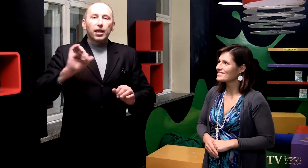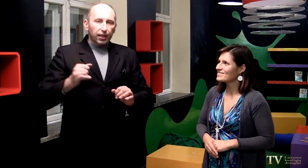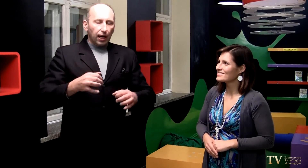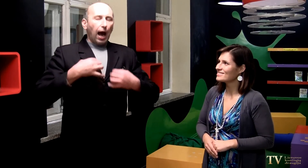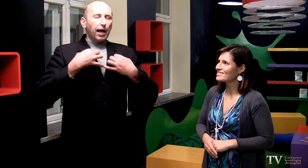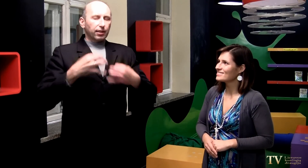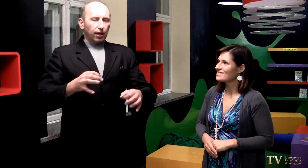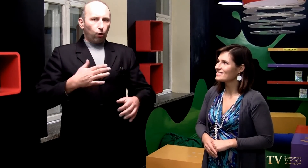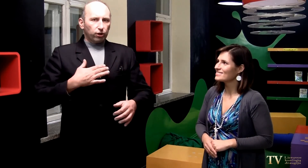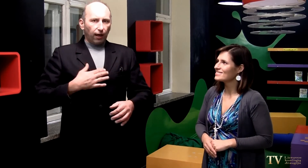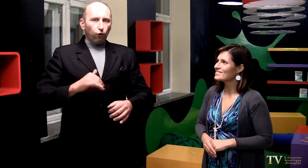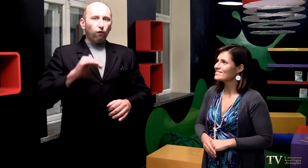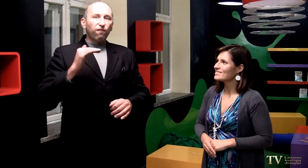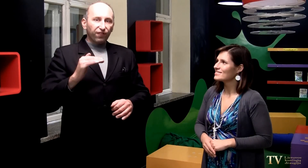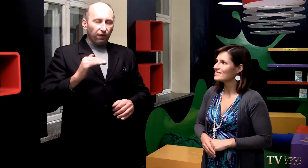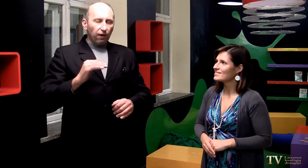Jie atidarau savo